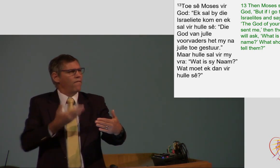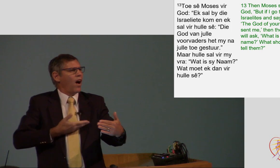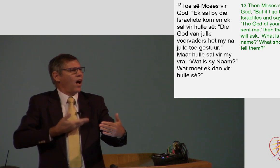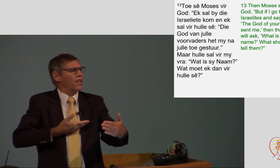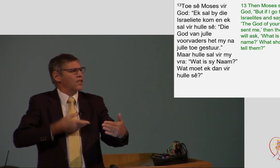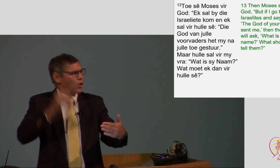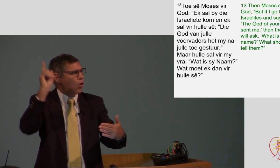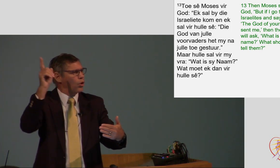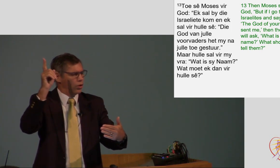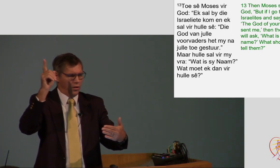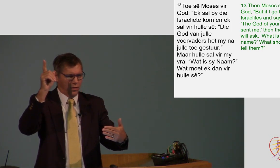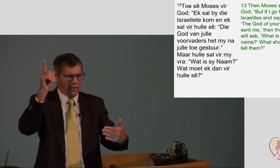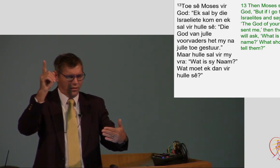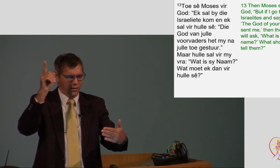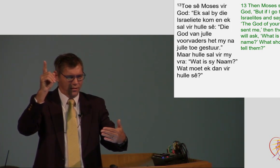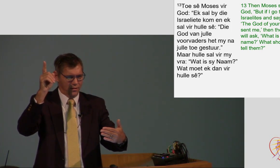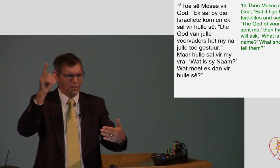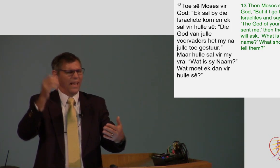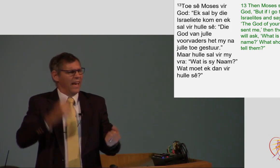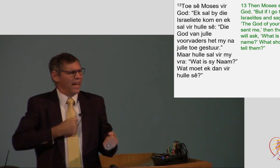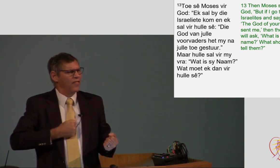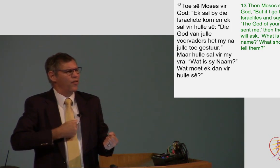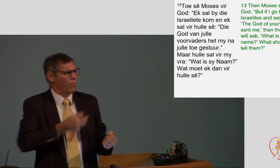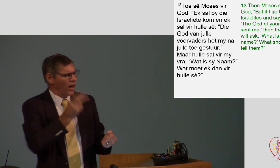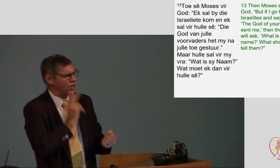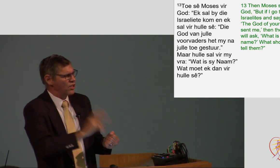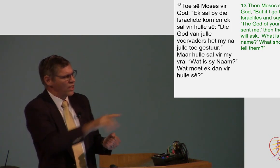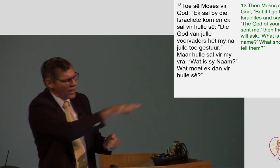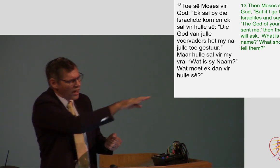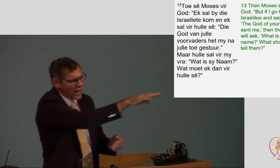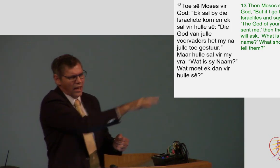voorvader se God, het vir my gestuur na julle toe.